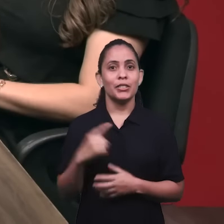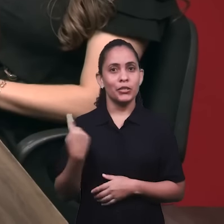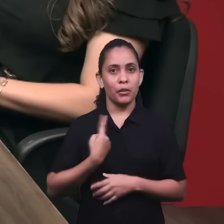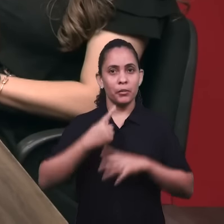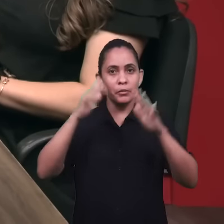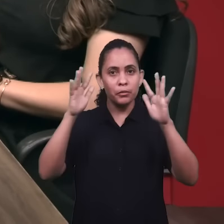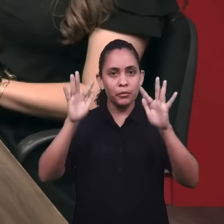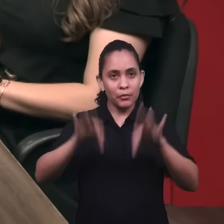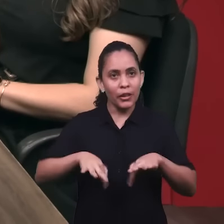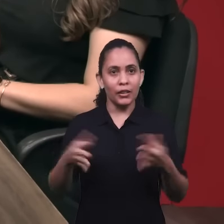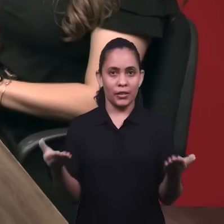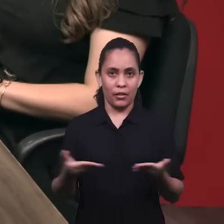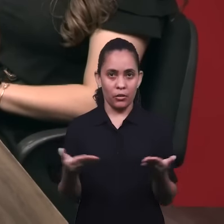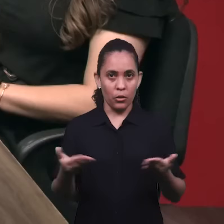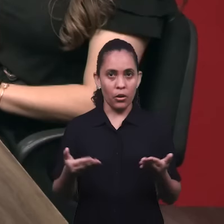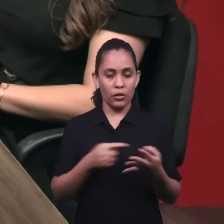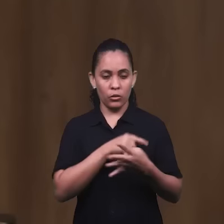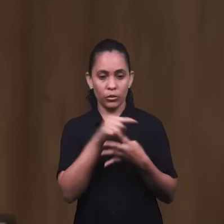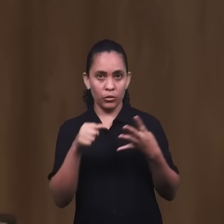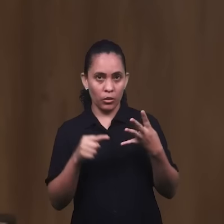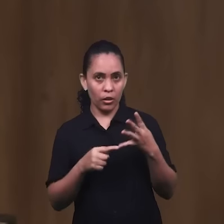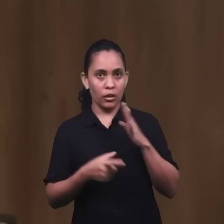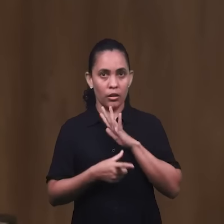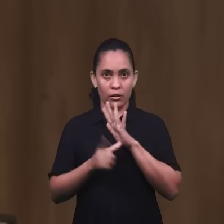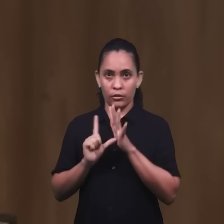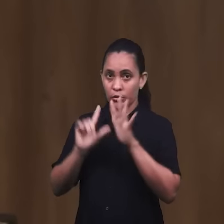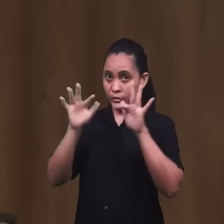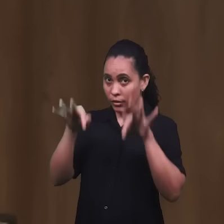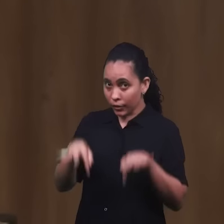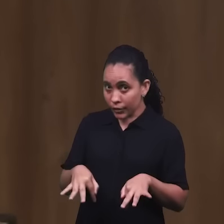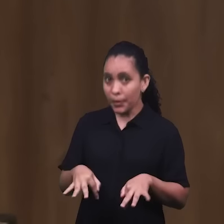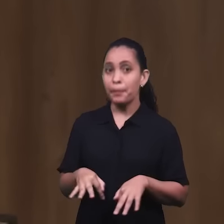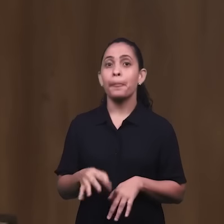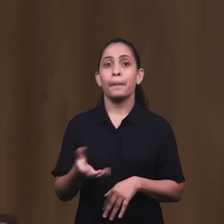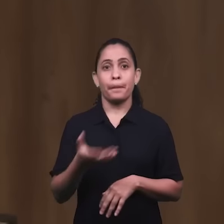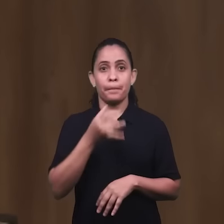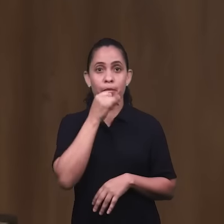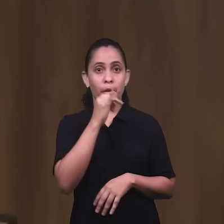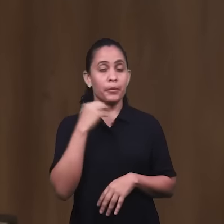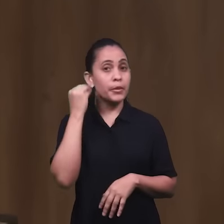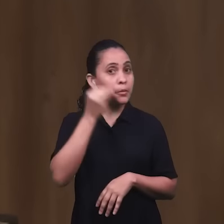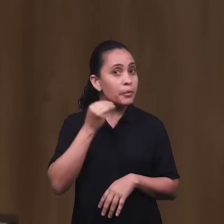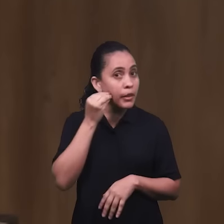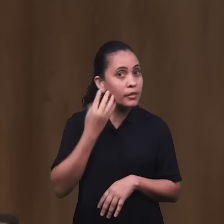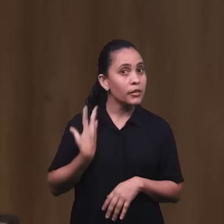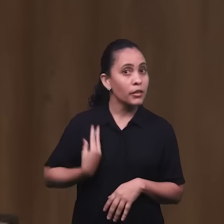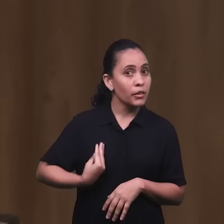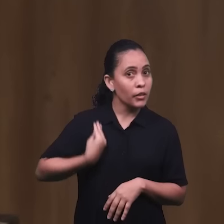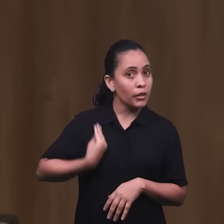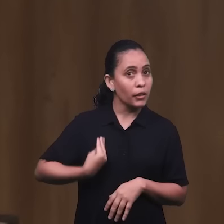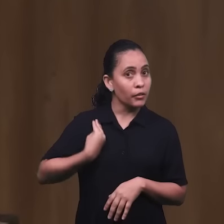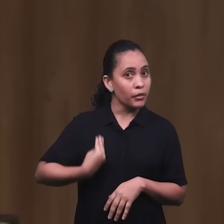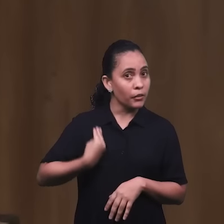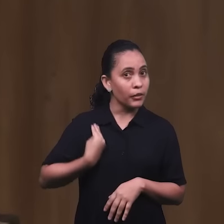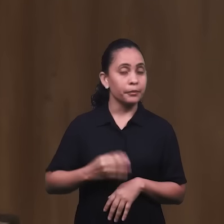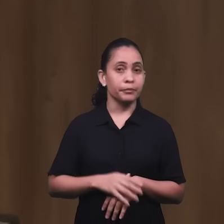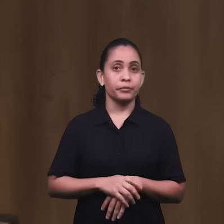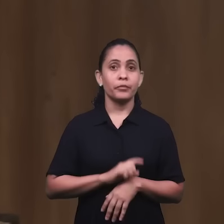gente tem que finalizar, a gente tem ainda os outros quadros, mas antes da gente finalizar, eu quero só contar uma experiência que eu vivi